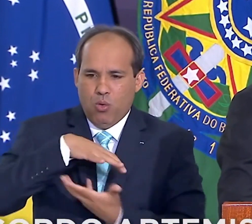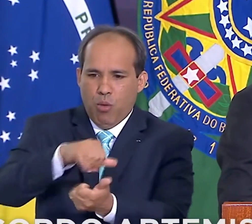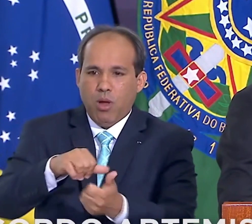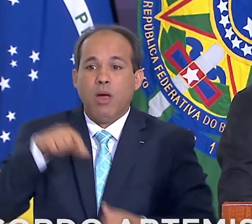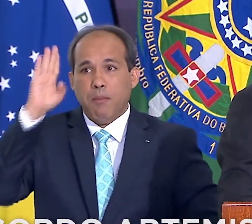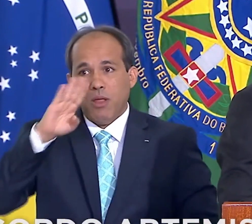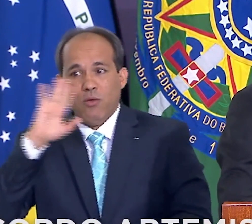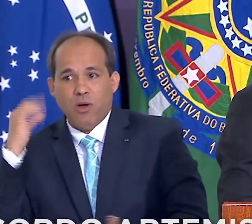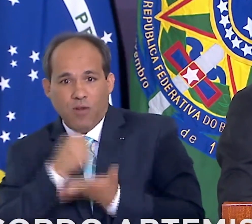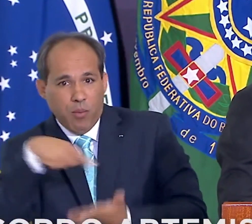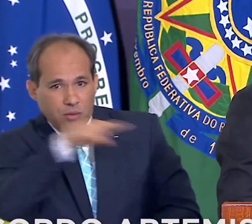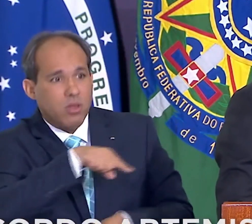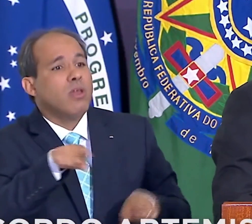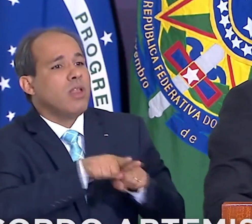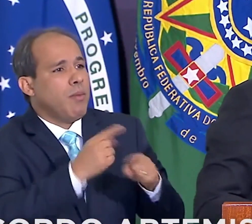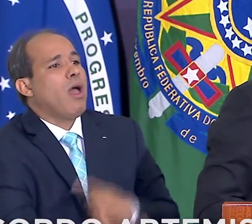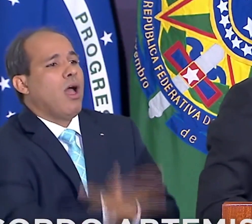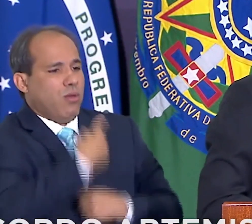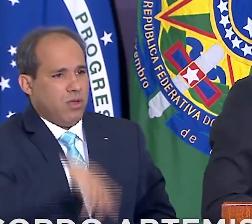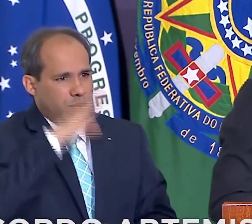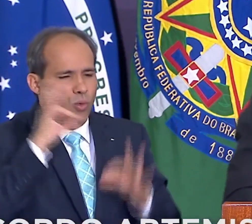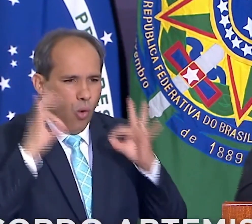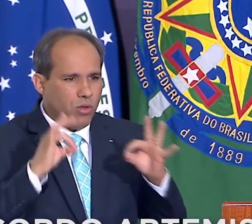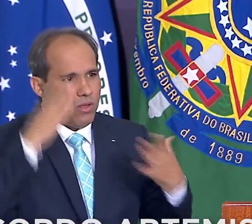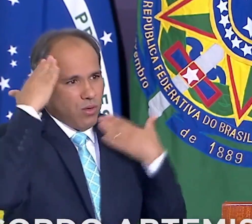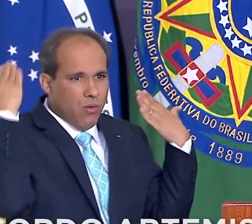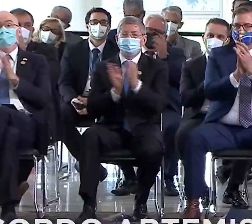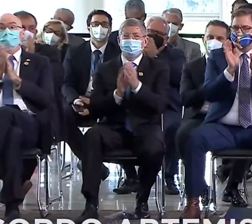e o Brasil conta com todos vocês, tenho certeza. Muito obrigado.